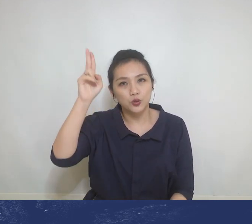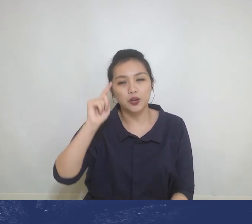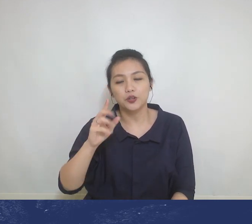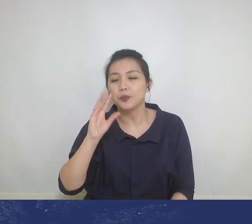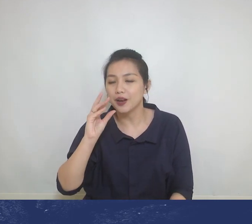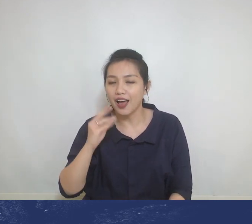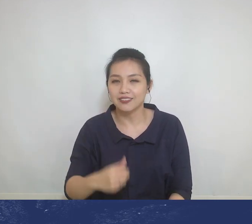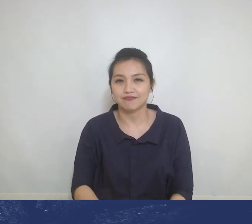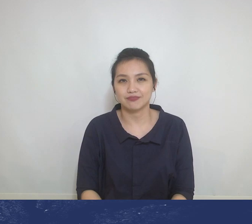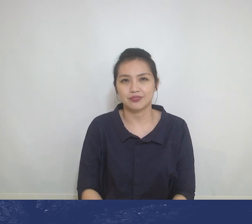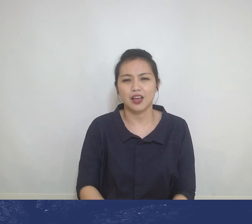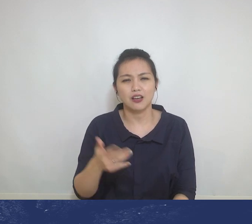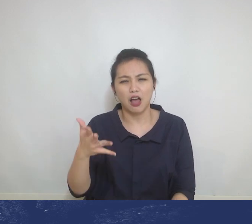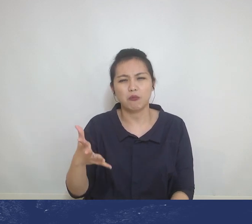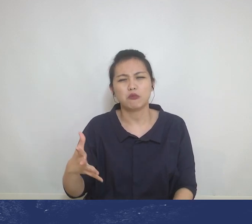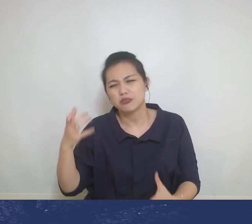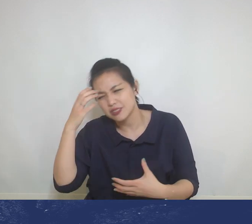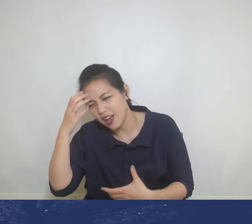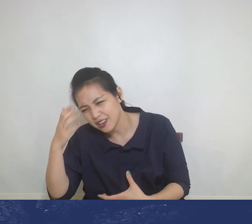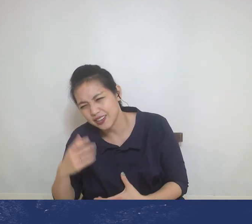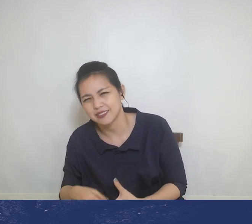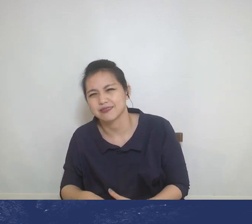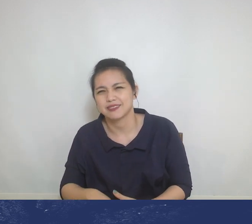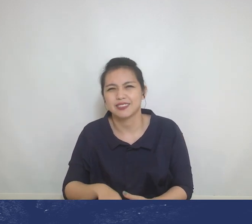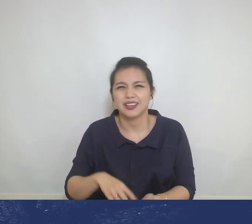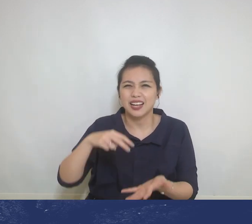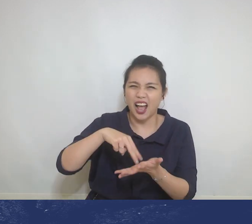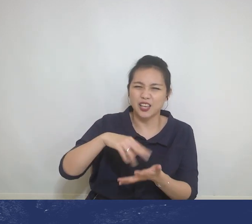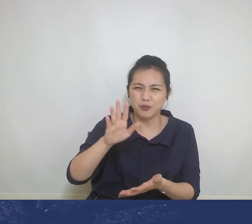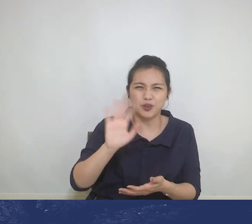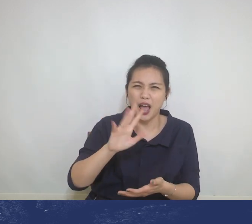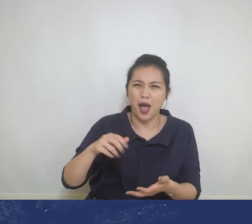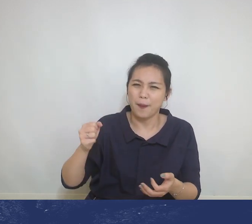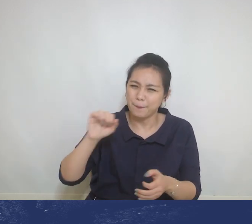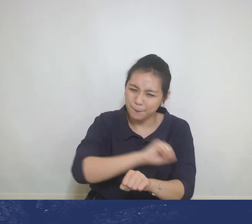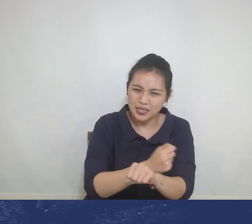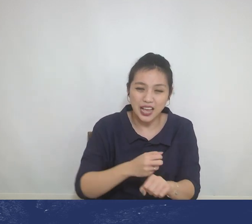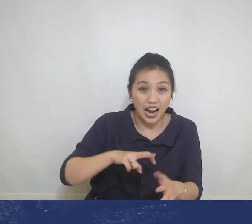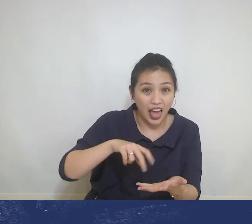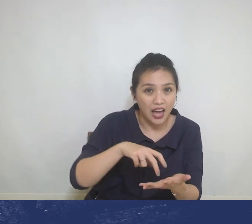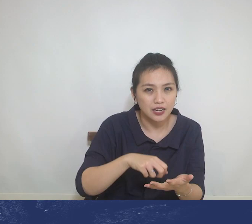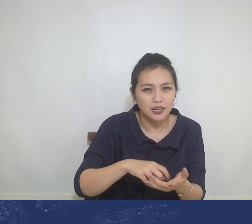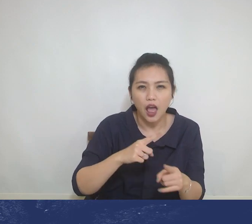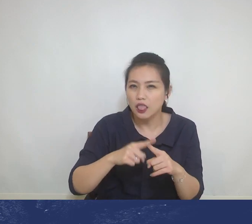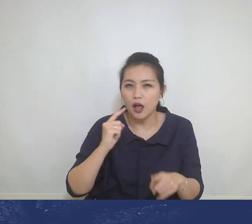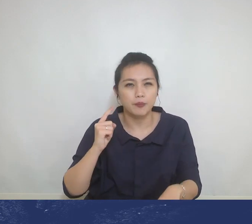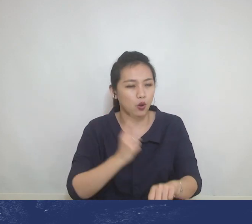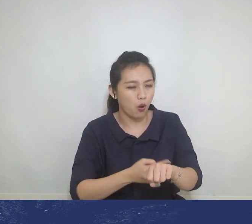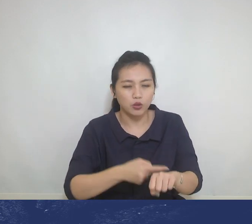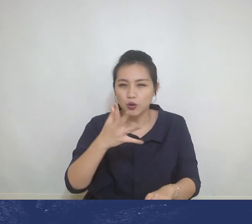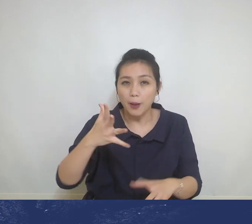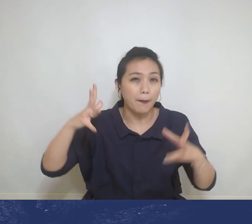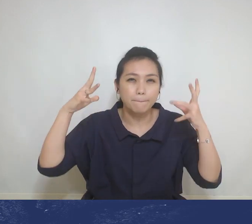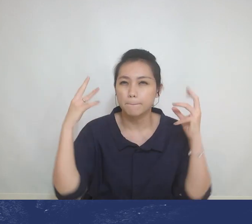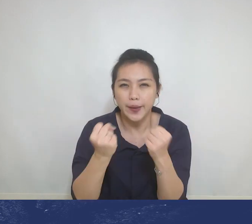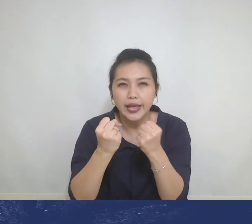kamu memang terplecok, kekuatanmu untuk berlari itu diambil. Tapi ketika kamu cuma pegangan sama